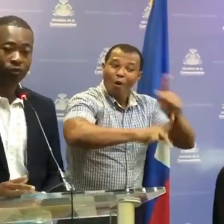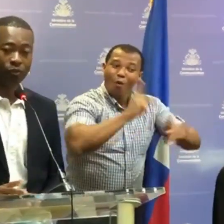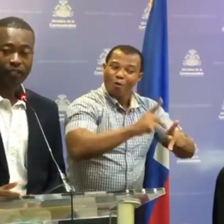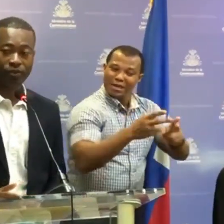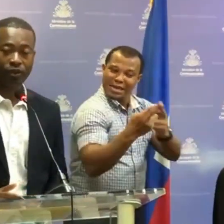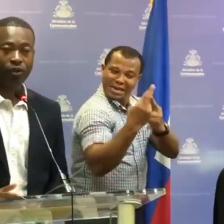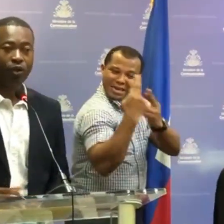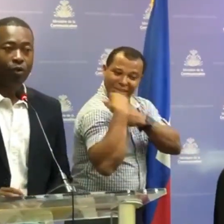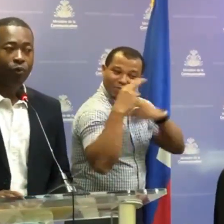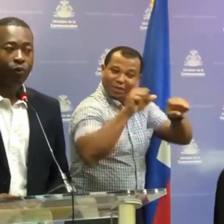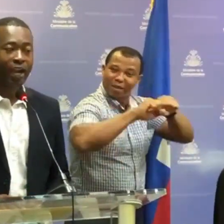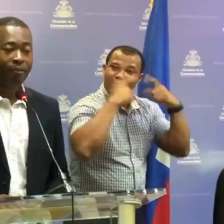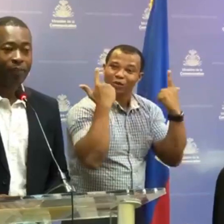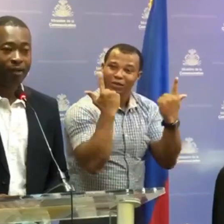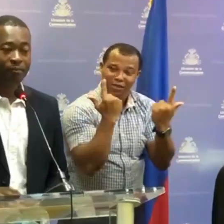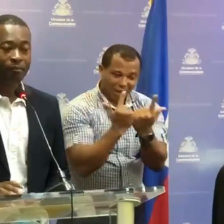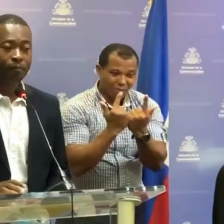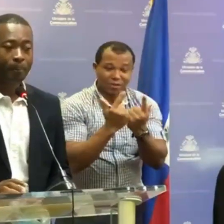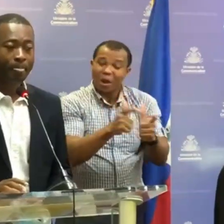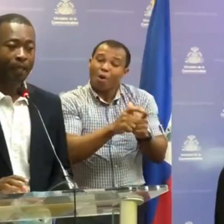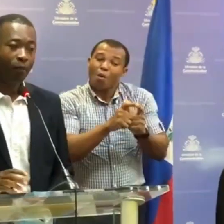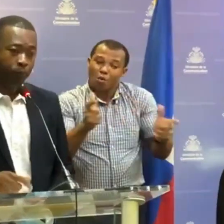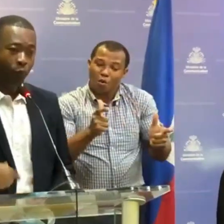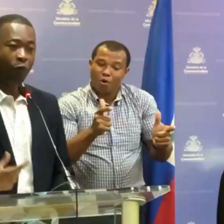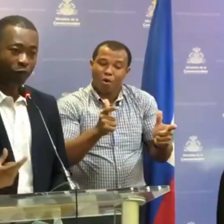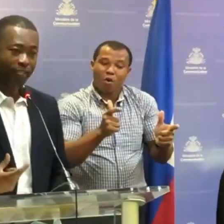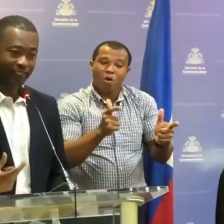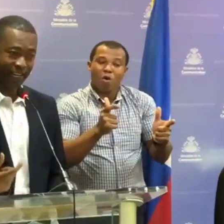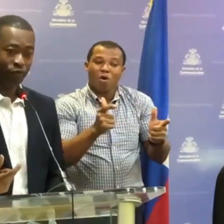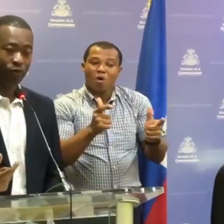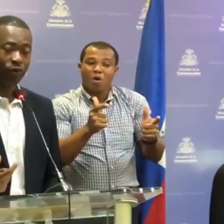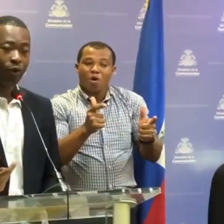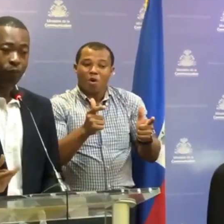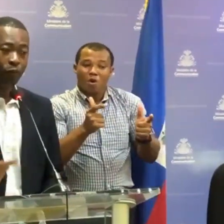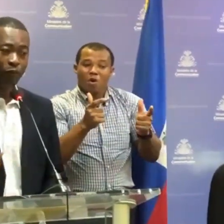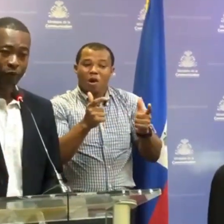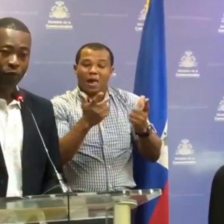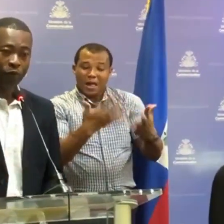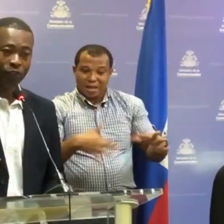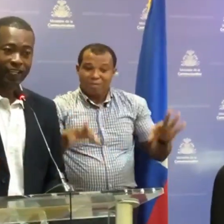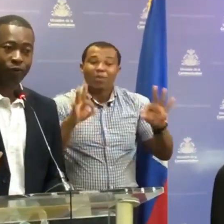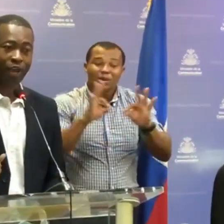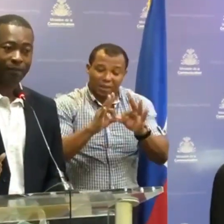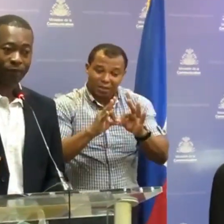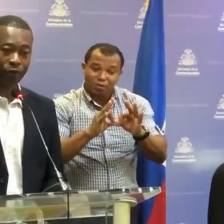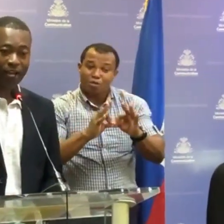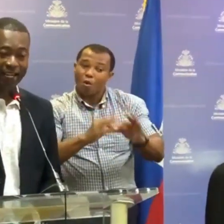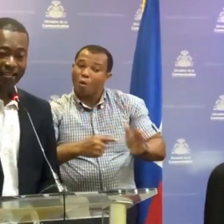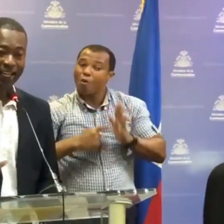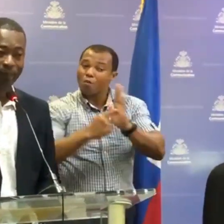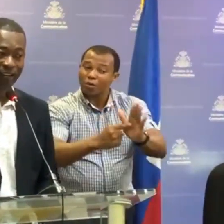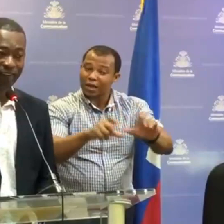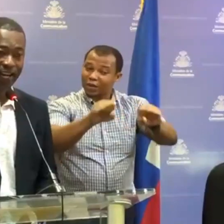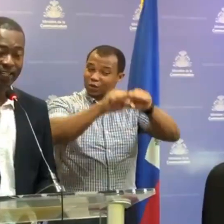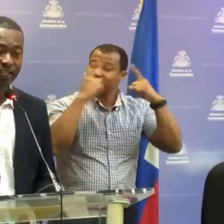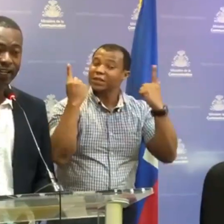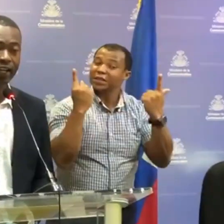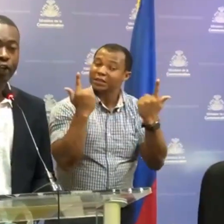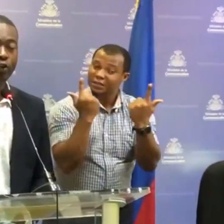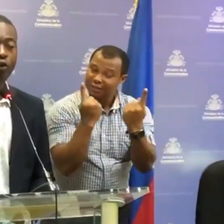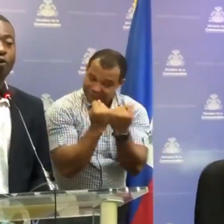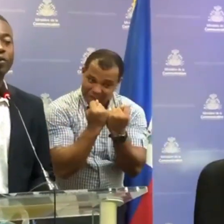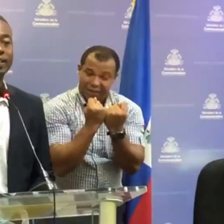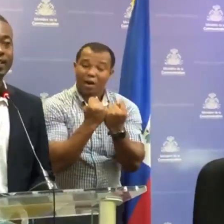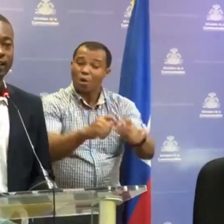pour entreprise yon, pour yon capable de prouver tête yon, prouver communauté que yon a évolué là-dedans, yon travaille